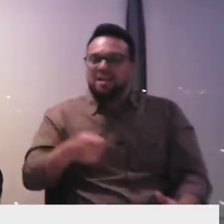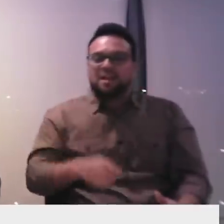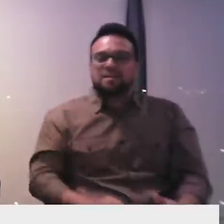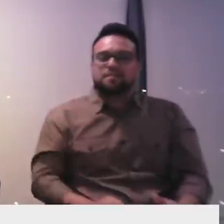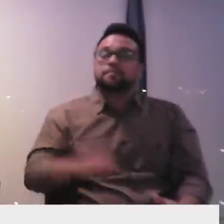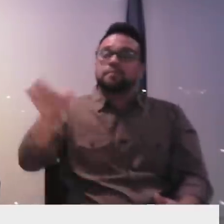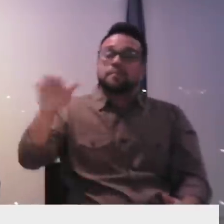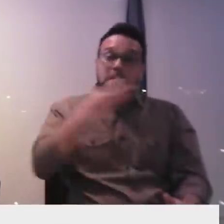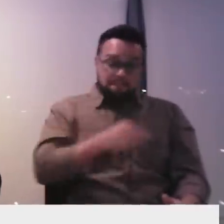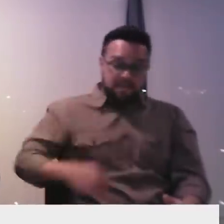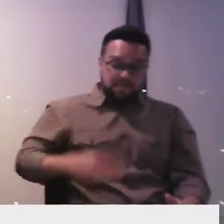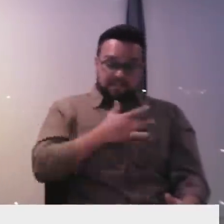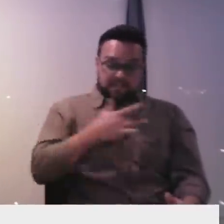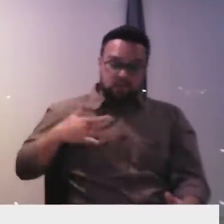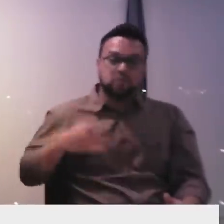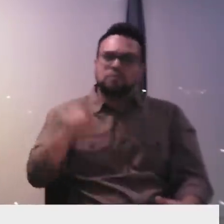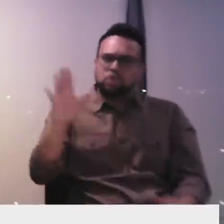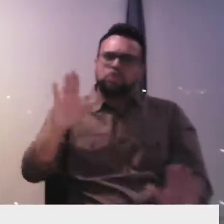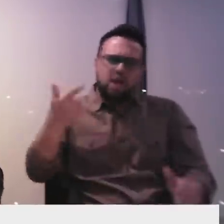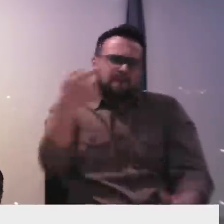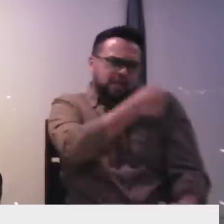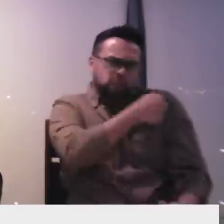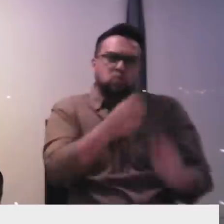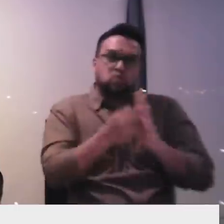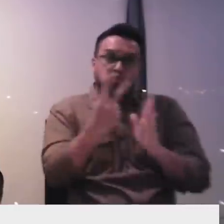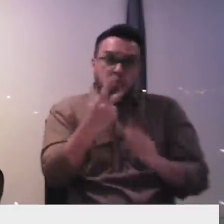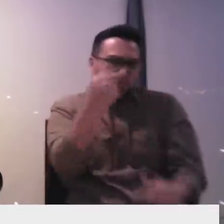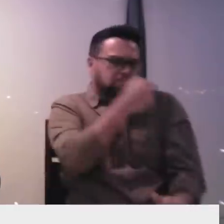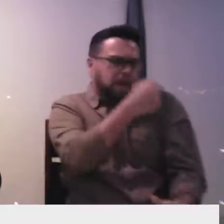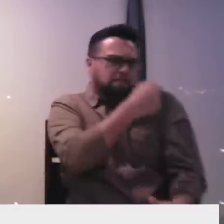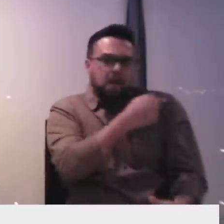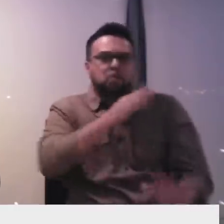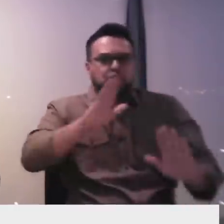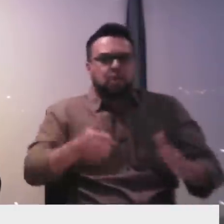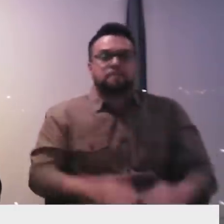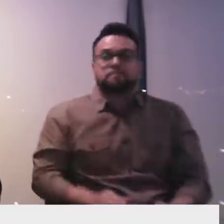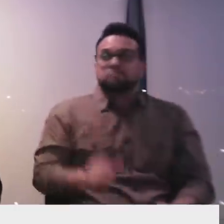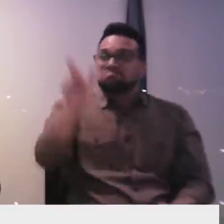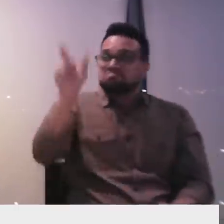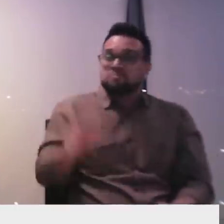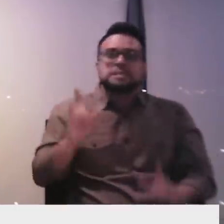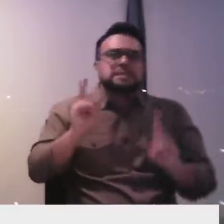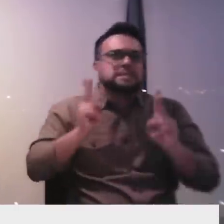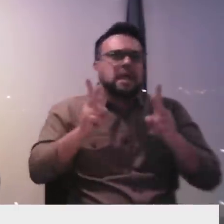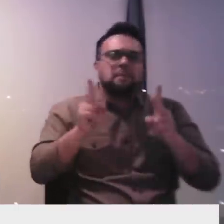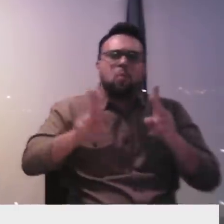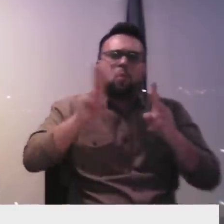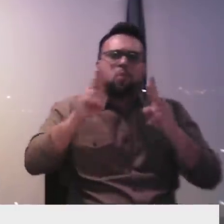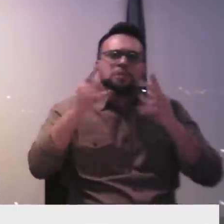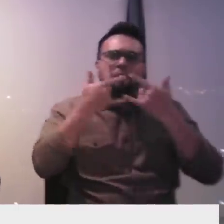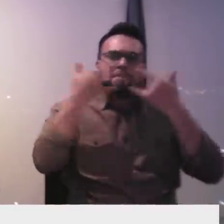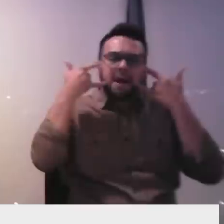Marcelo Queiroga, o senhor está vacinado com as 2 doses. É um homem aqui que nunca foi visto sem máscara pelo Brasil, contraiu o